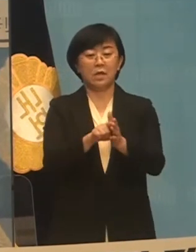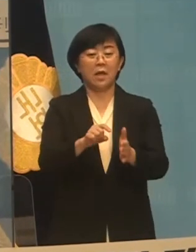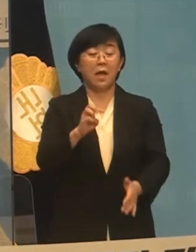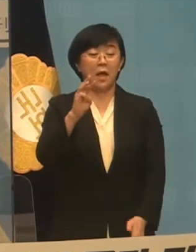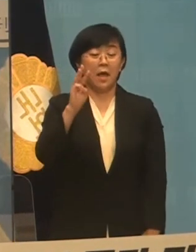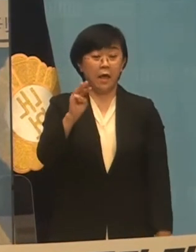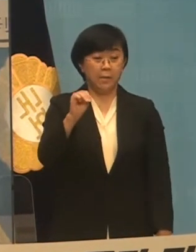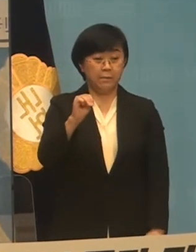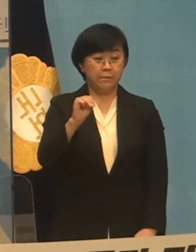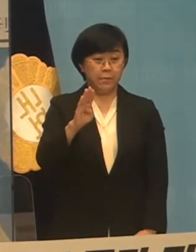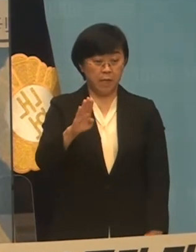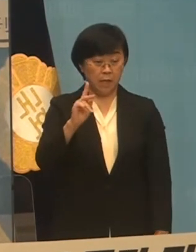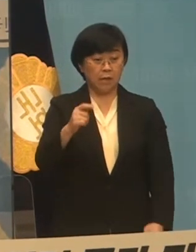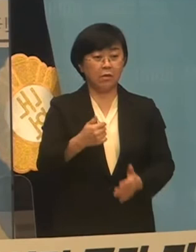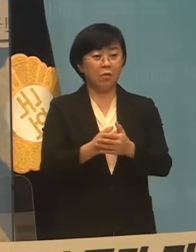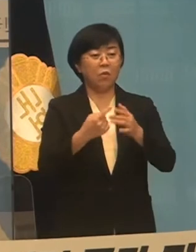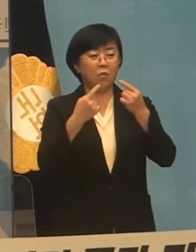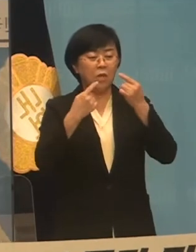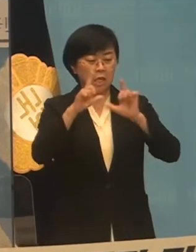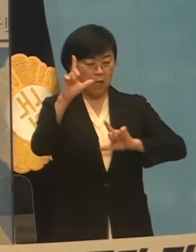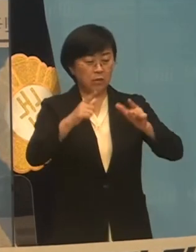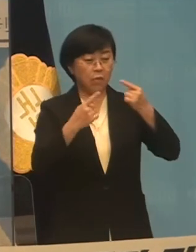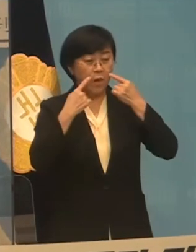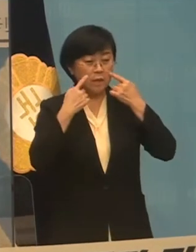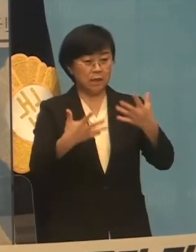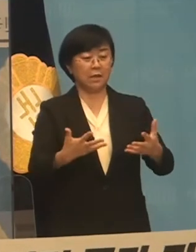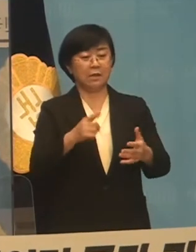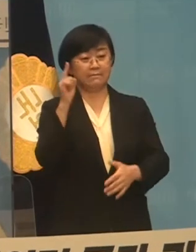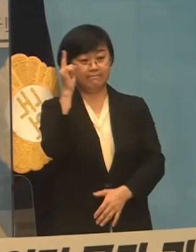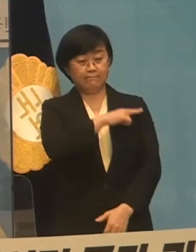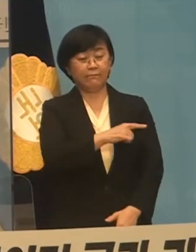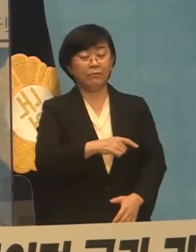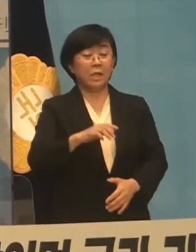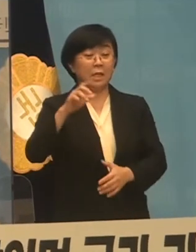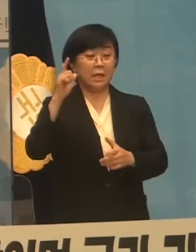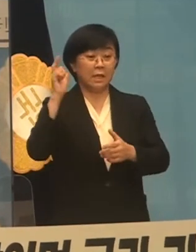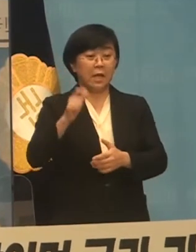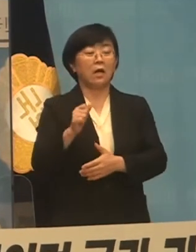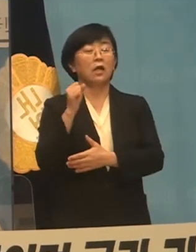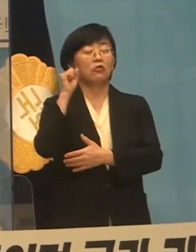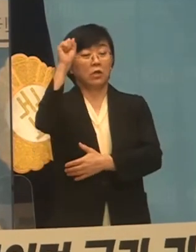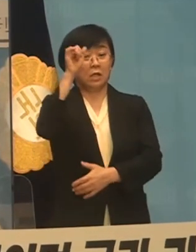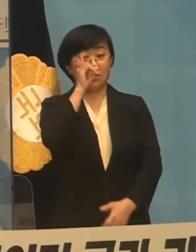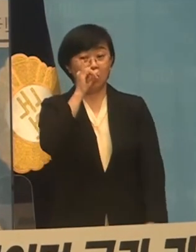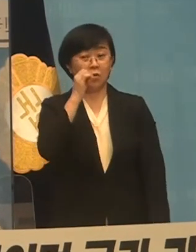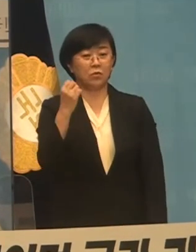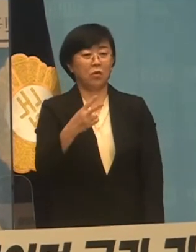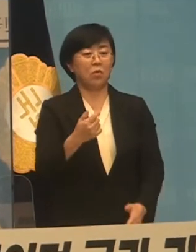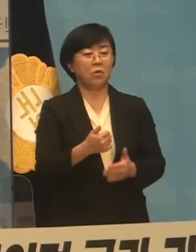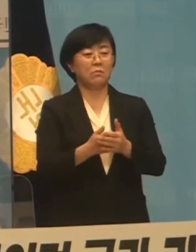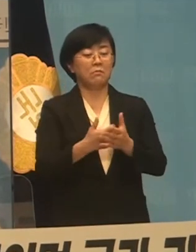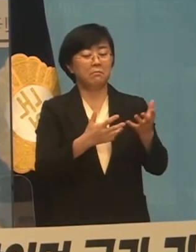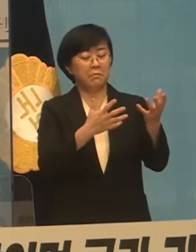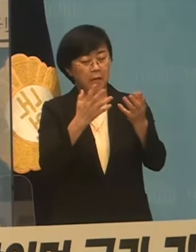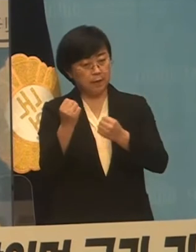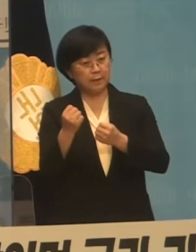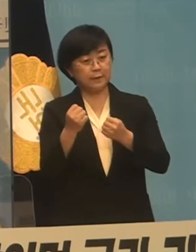MBK의 행태는 명백합니다. 그래서 MBK를 강력히 규탄하면서요. 앞에